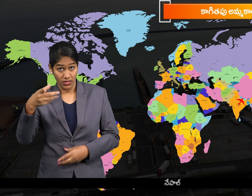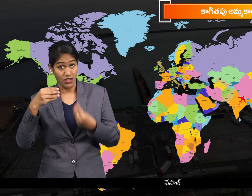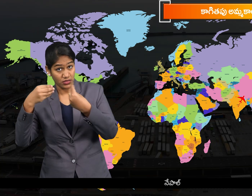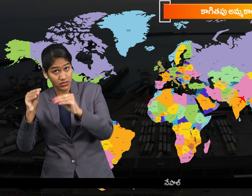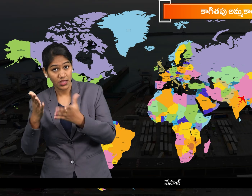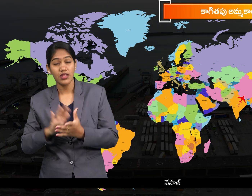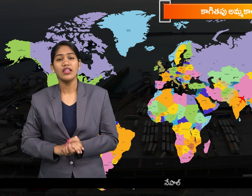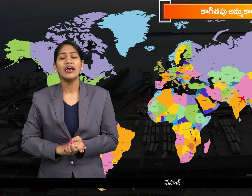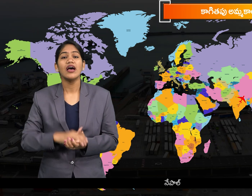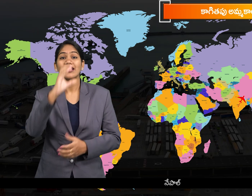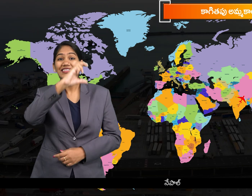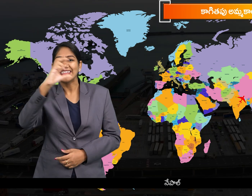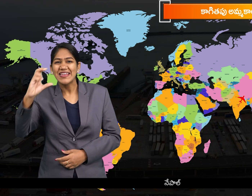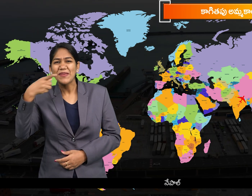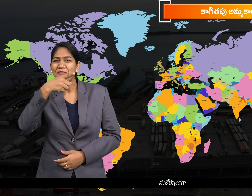నేపాల్,